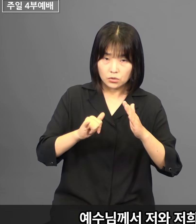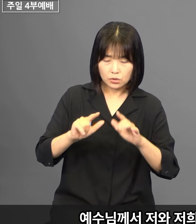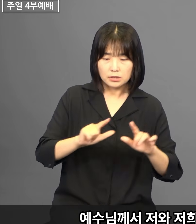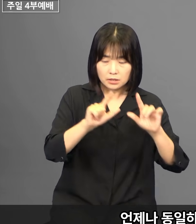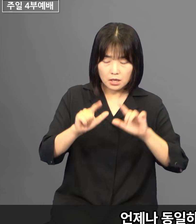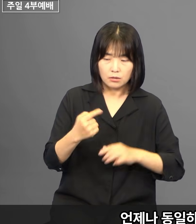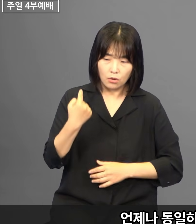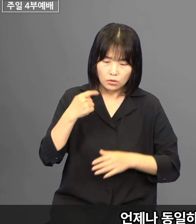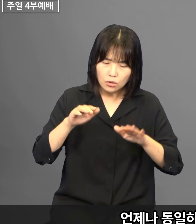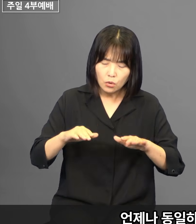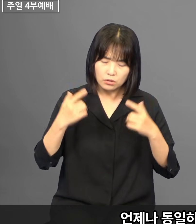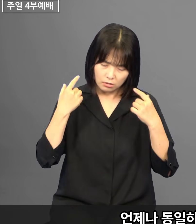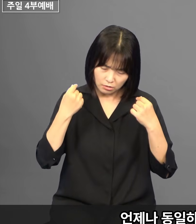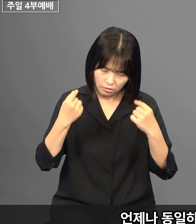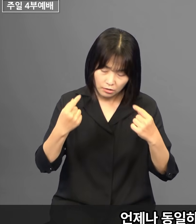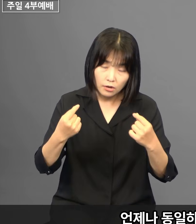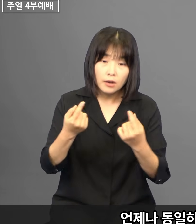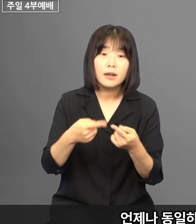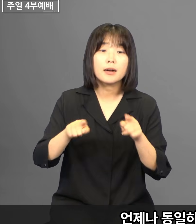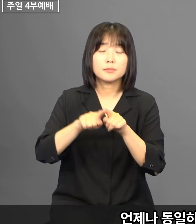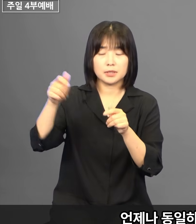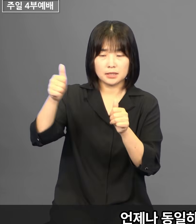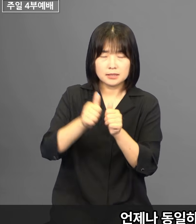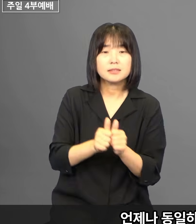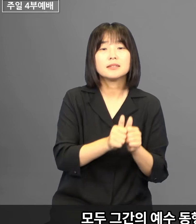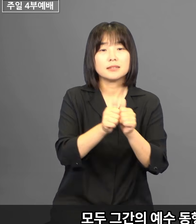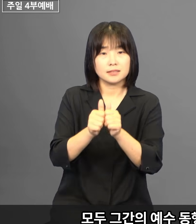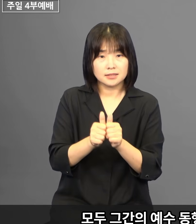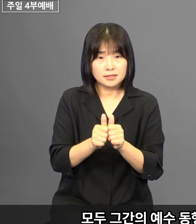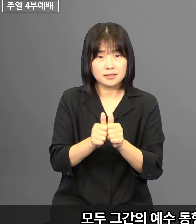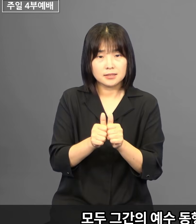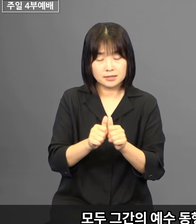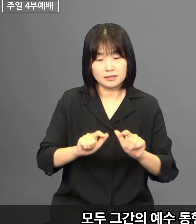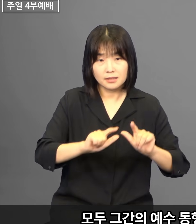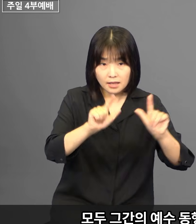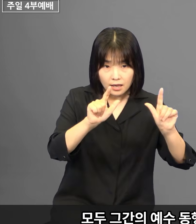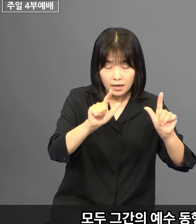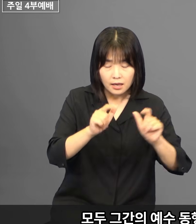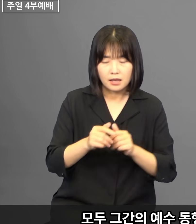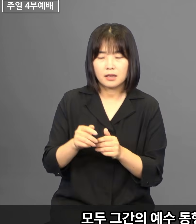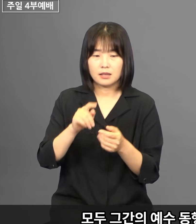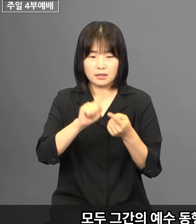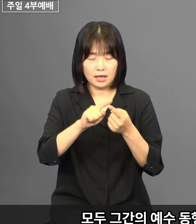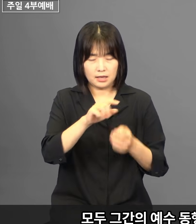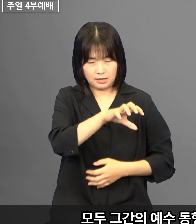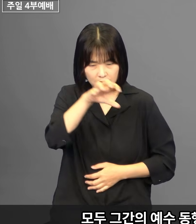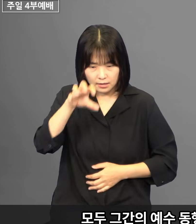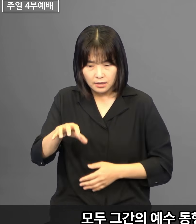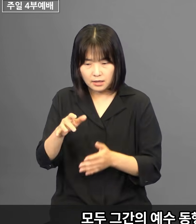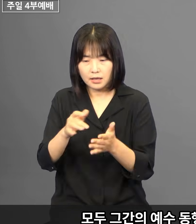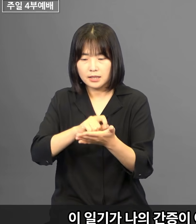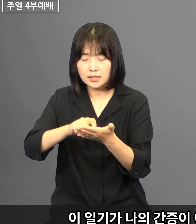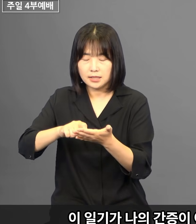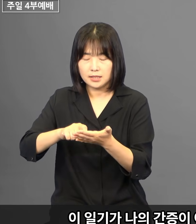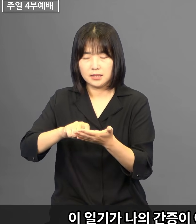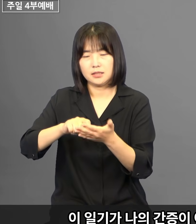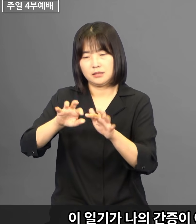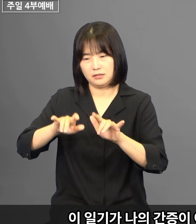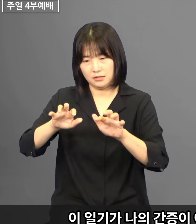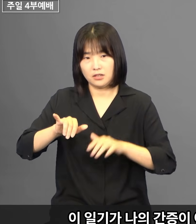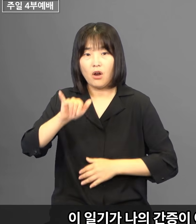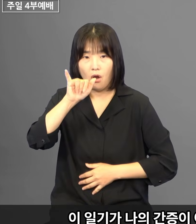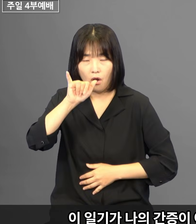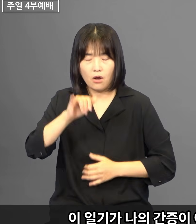어제나 오늘이나 언제나 동일하게 함께해 주신 날들이 모두 그간의 예수 동행 일기에 기록되어 있었습니다. 이